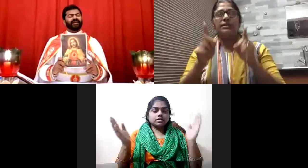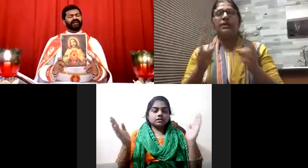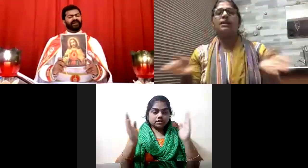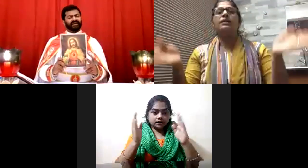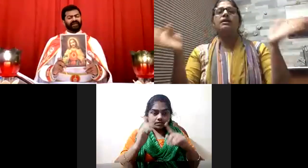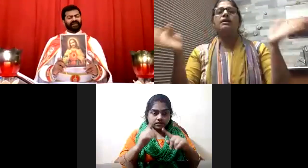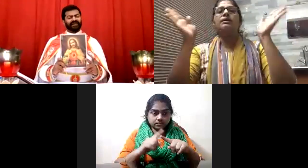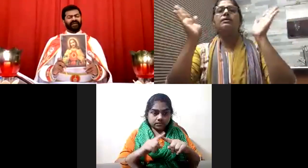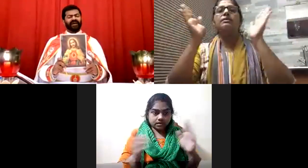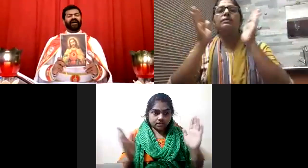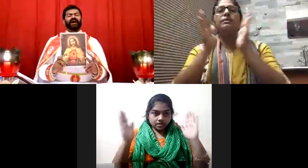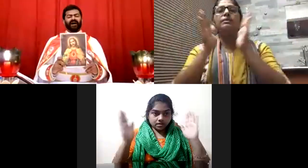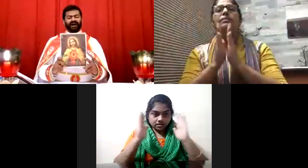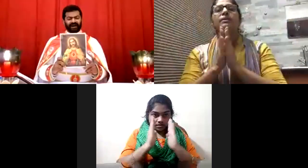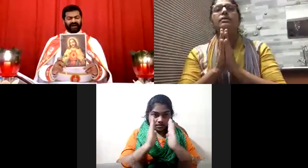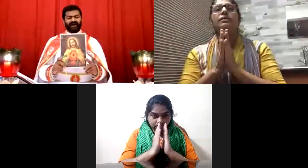ഭവിച്ചിടട്ടെ.